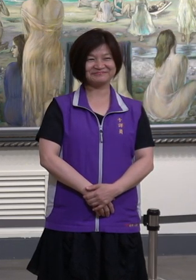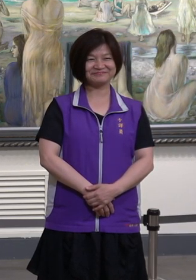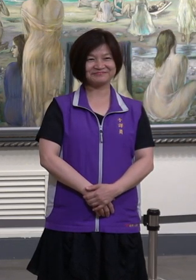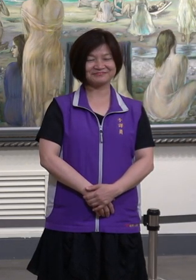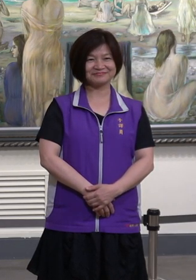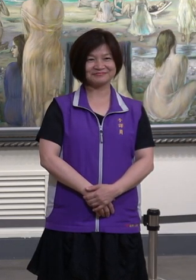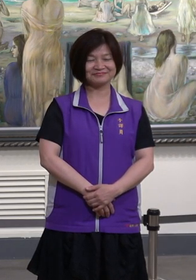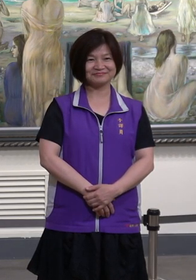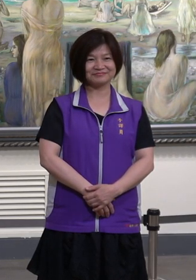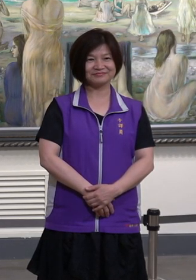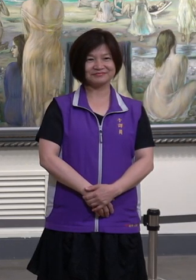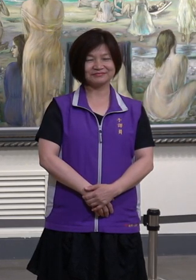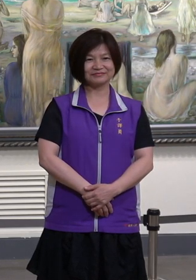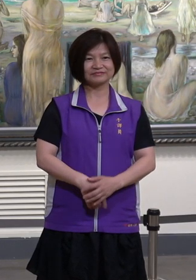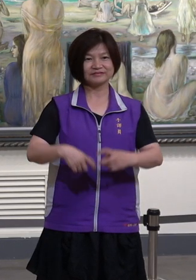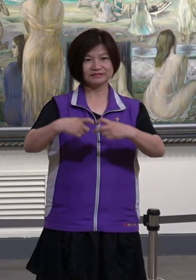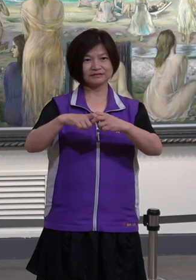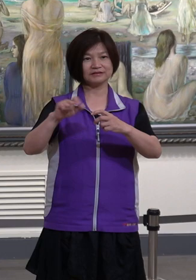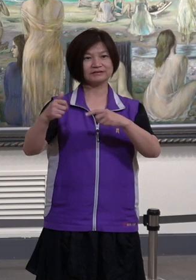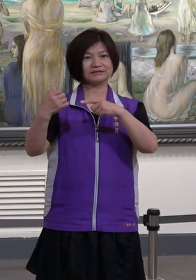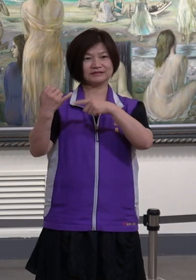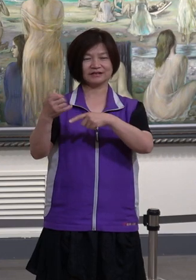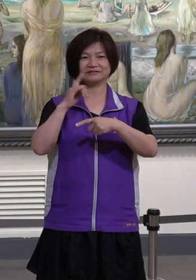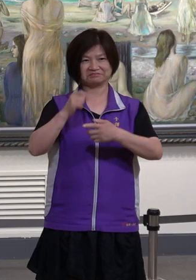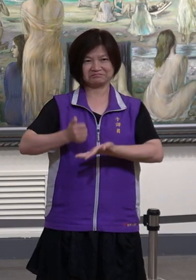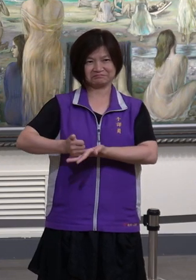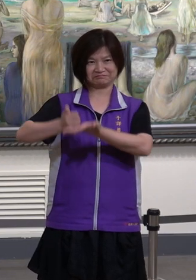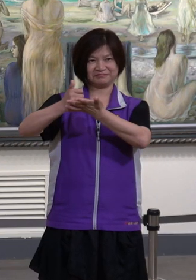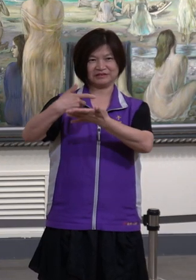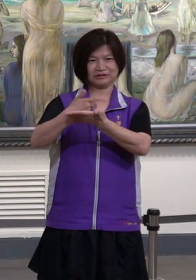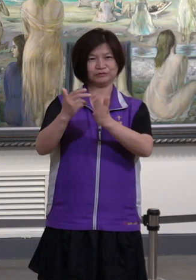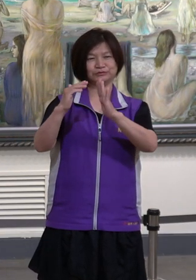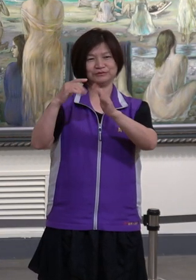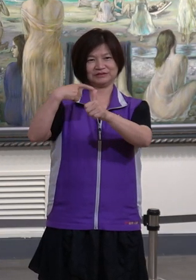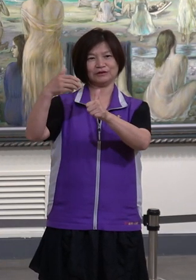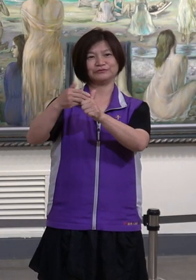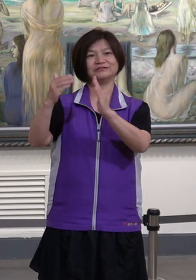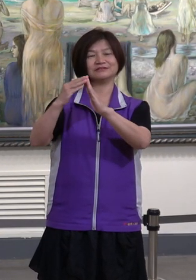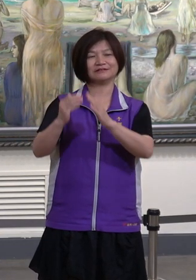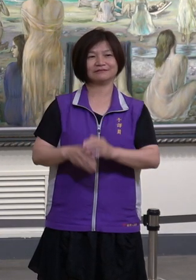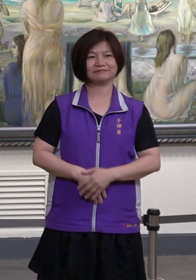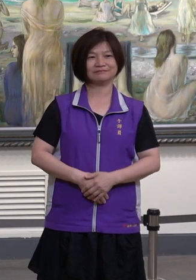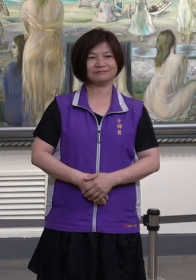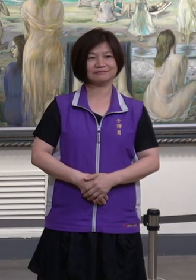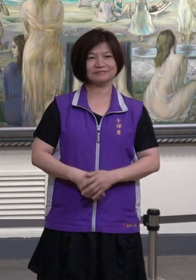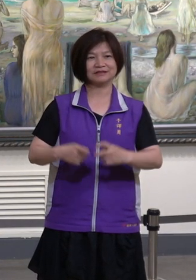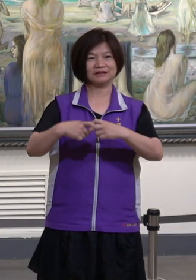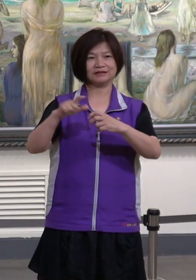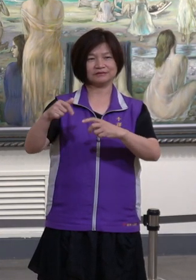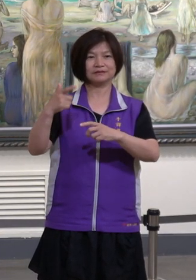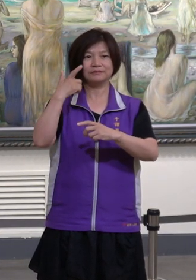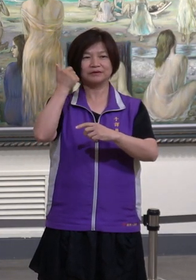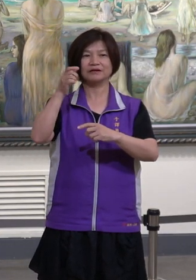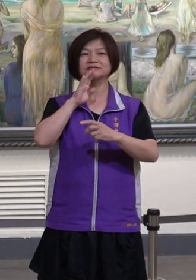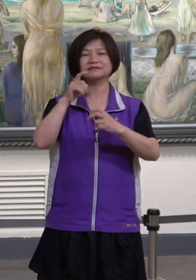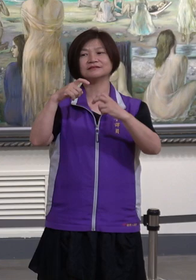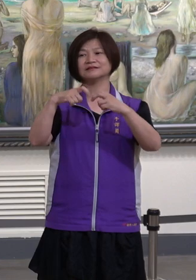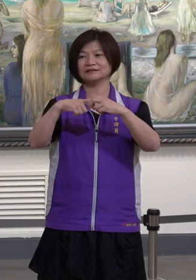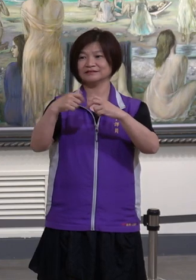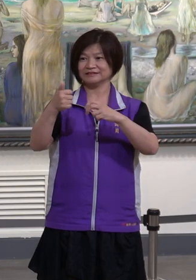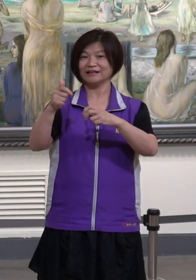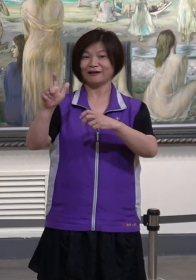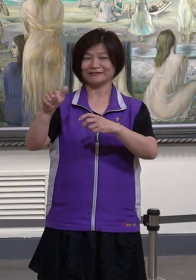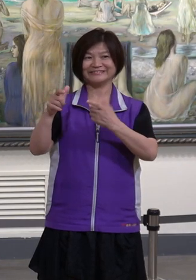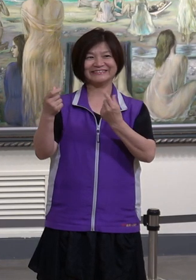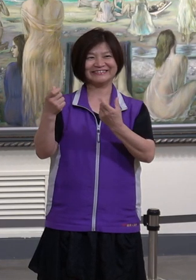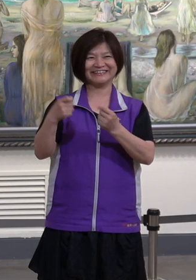第三个部分，李教授是一位让人钦佩的艺术教育家。李教授的父亲叫李奇帆老